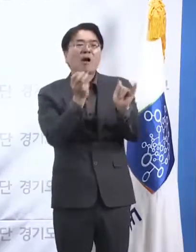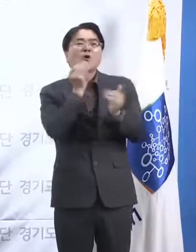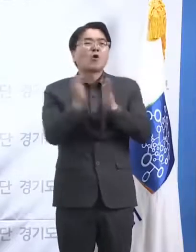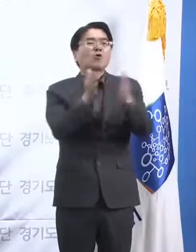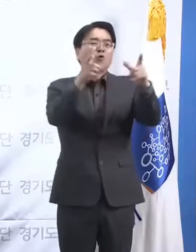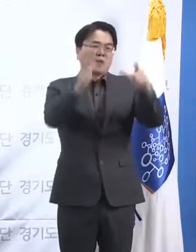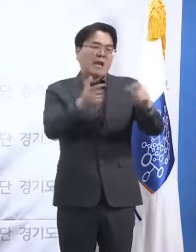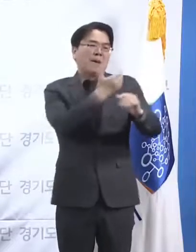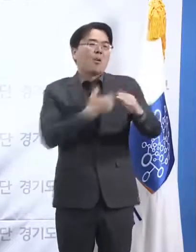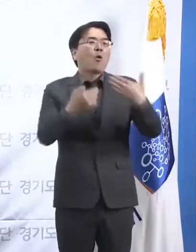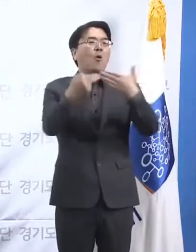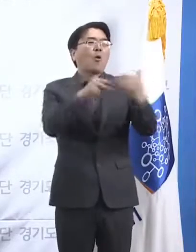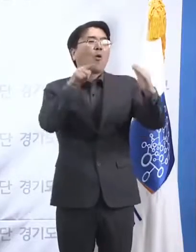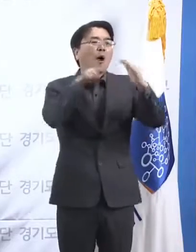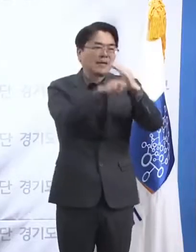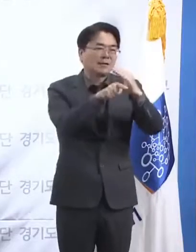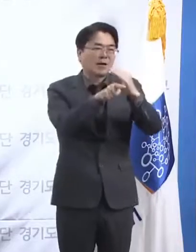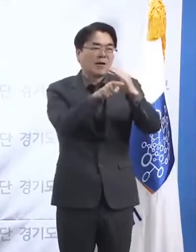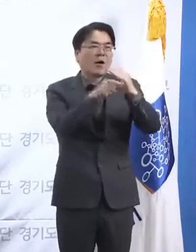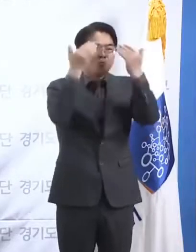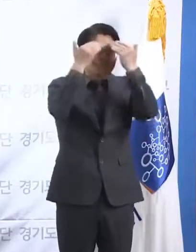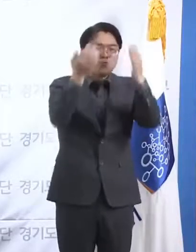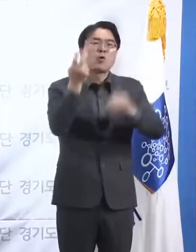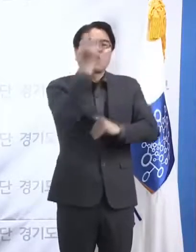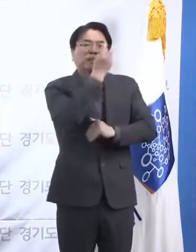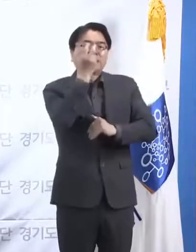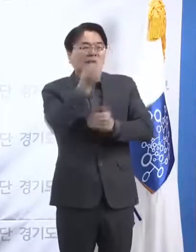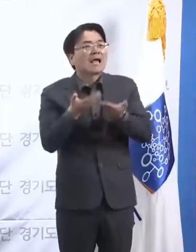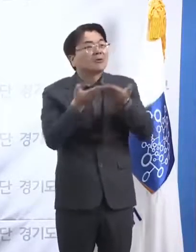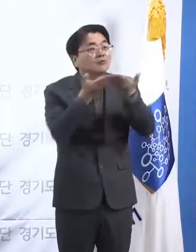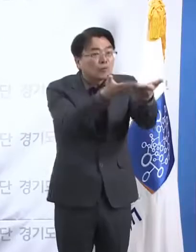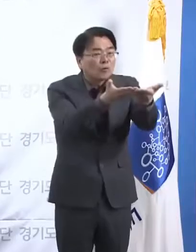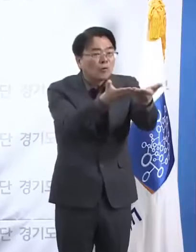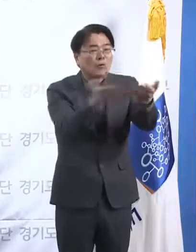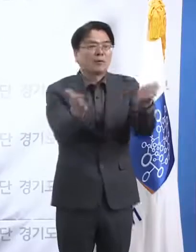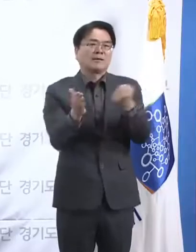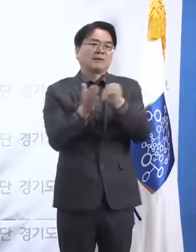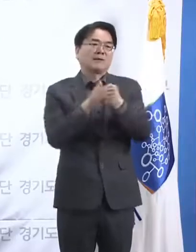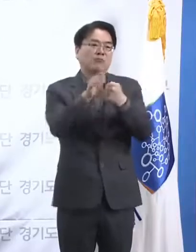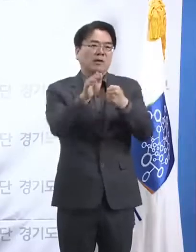선별진료소와 보건소에서 코로나19 검사를 해드리기 때문에